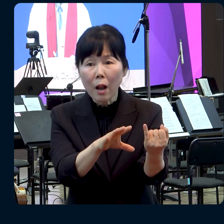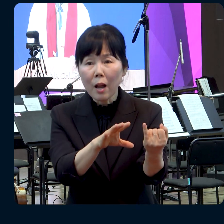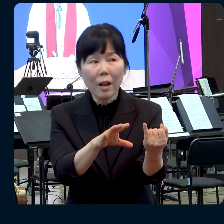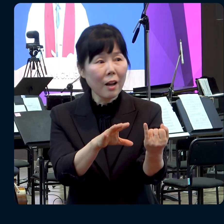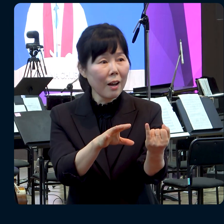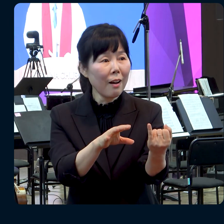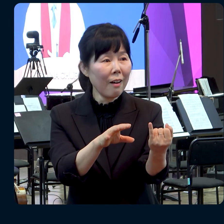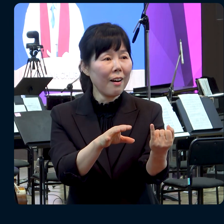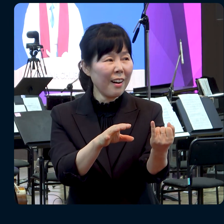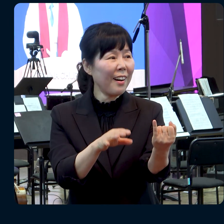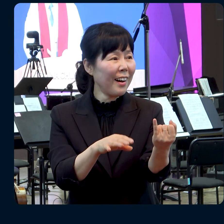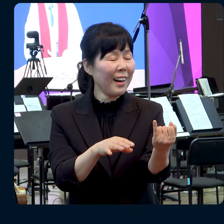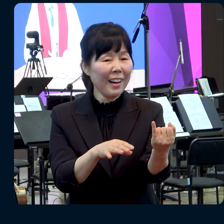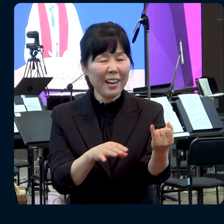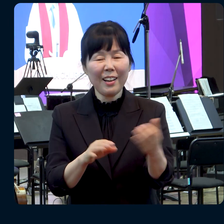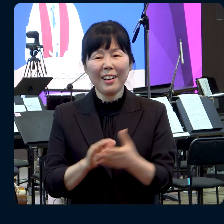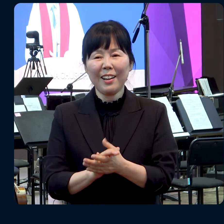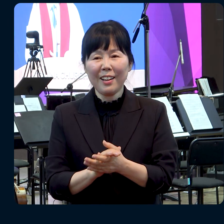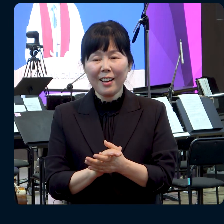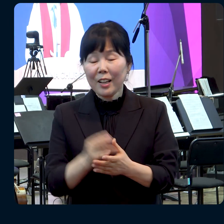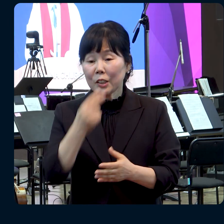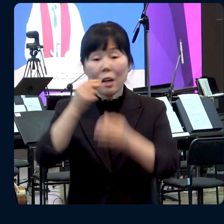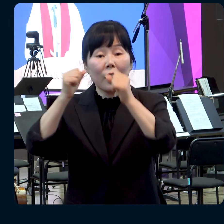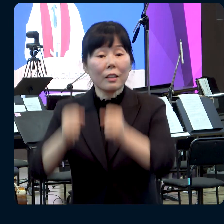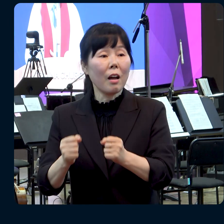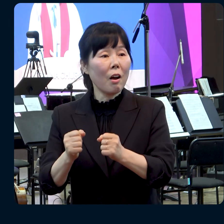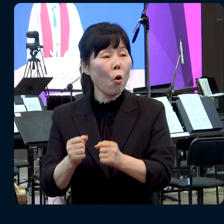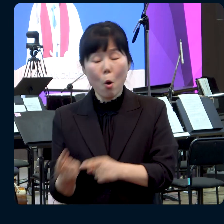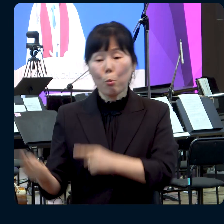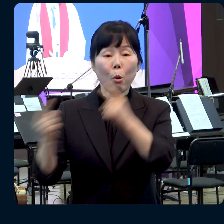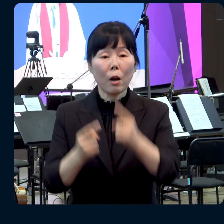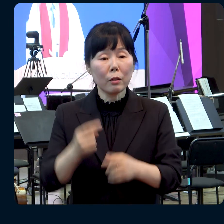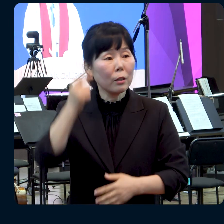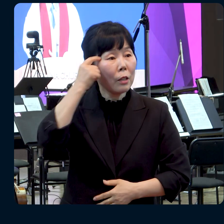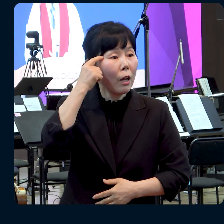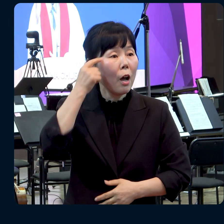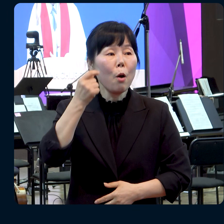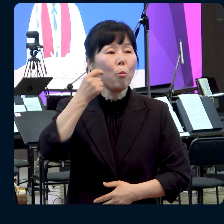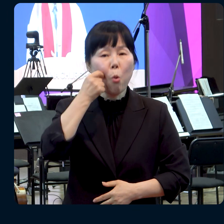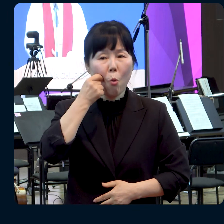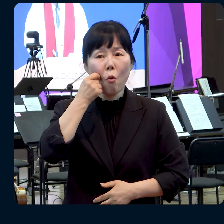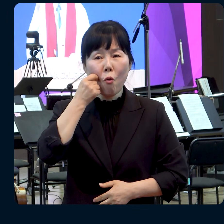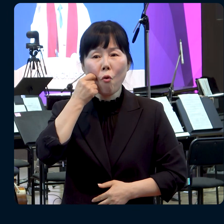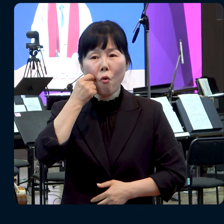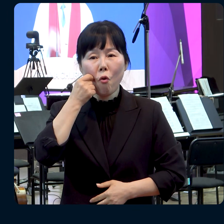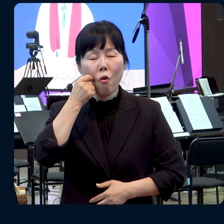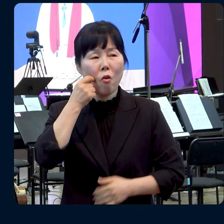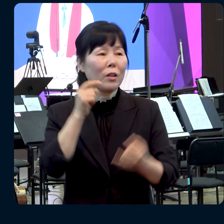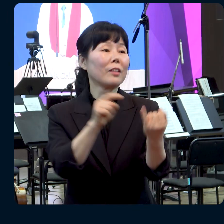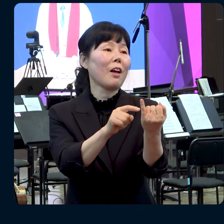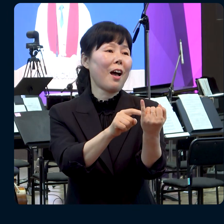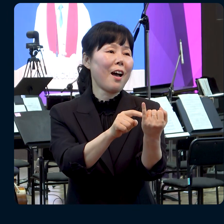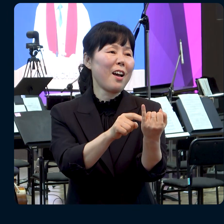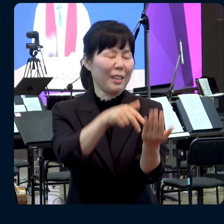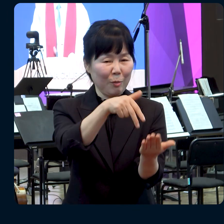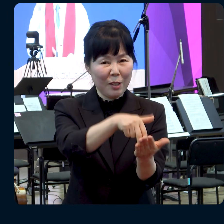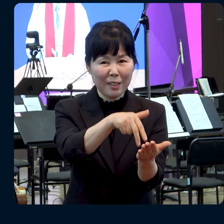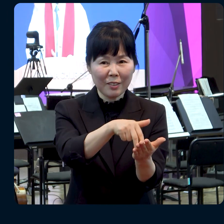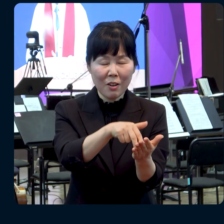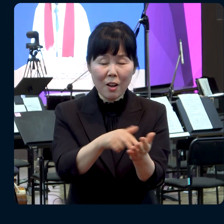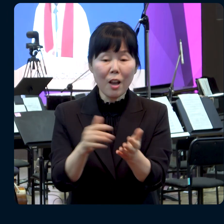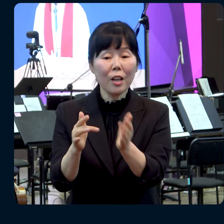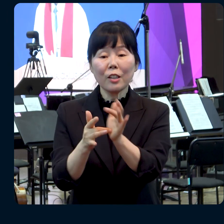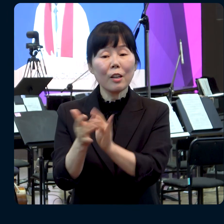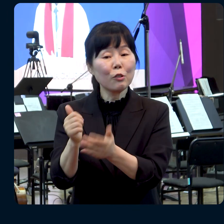주님이 살아나셨을 거라는 사실을 모르고 있는, 상상도 못하고 있는 그런 마리아는요, 그게 주님인